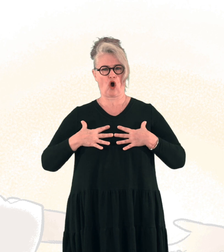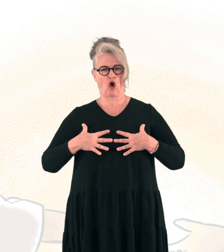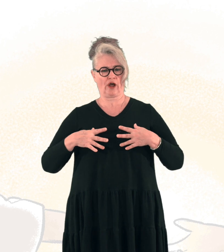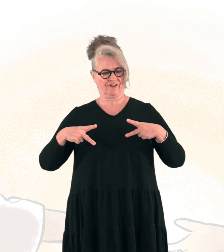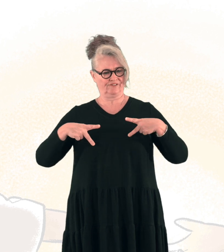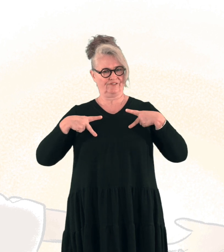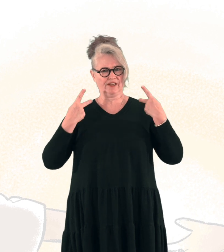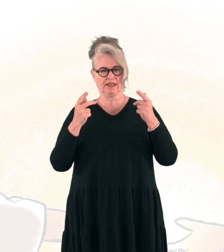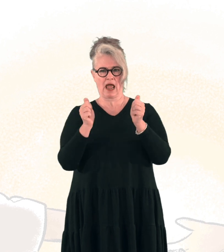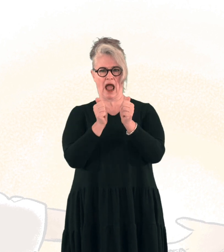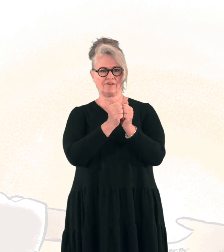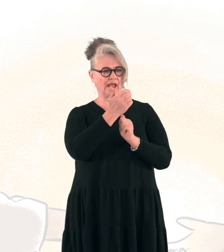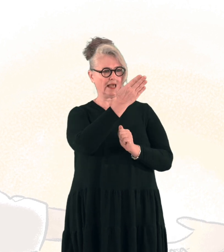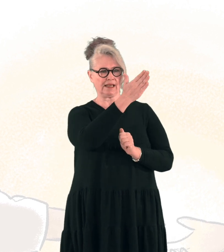les uns avec les autres